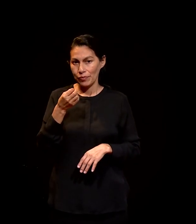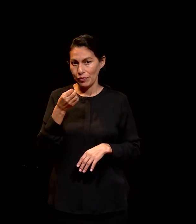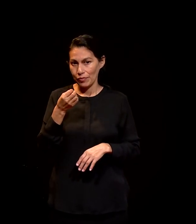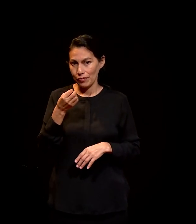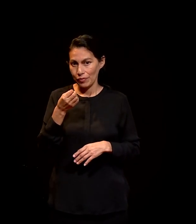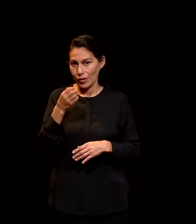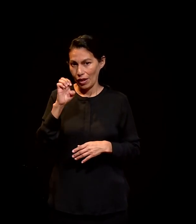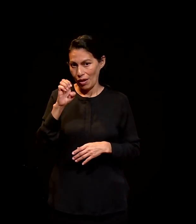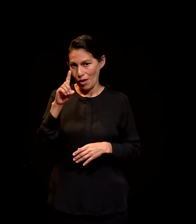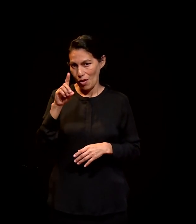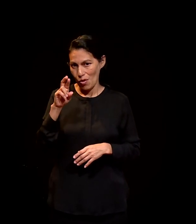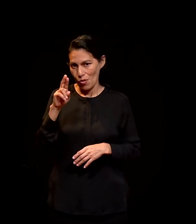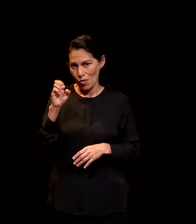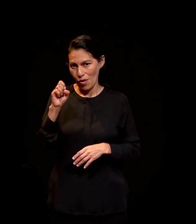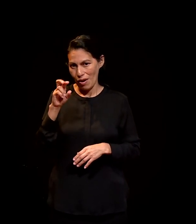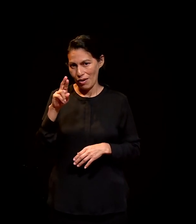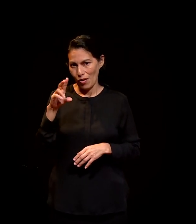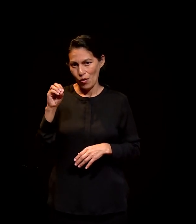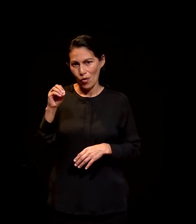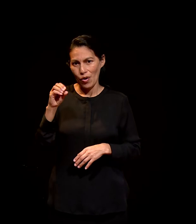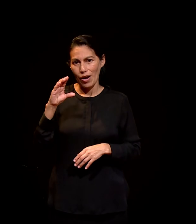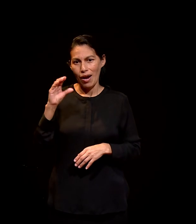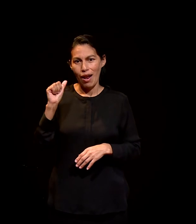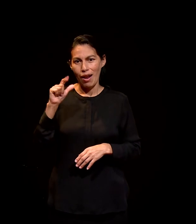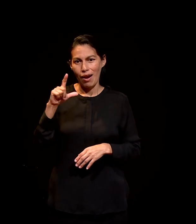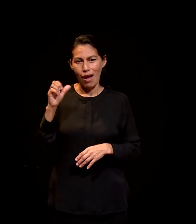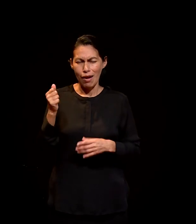igual de triste